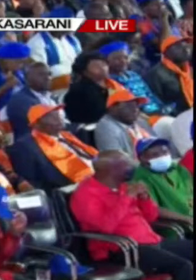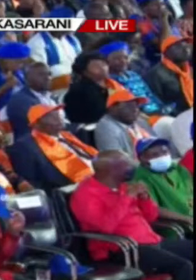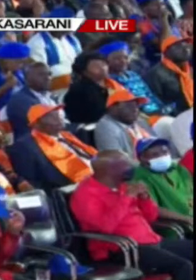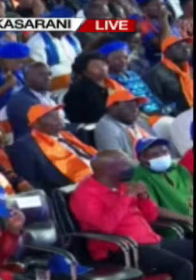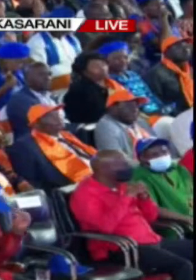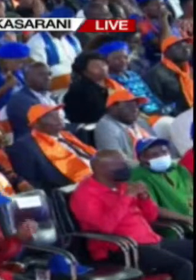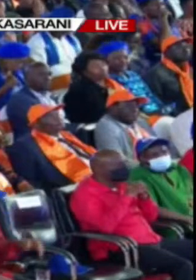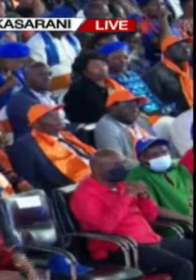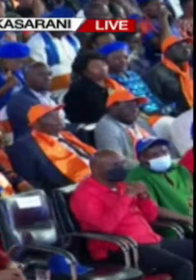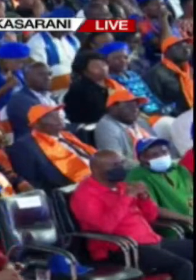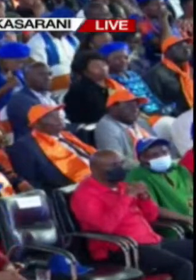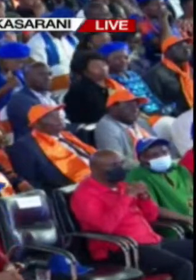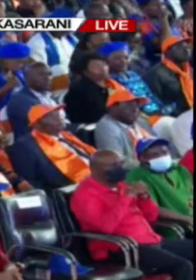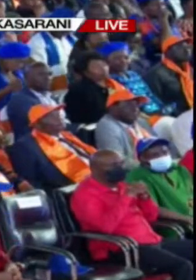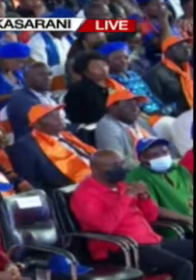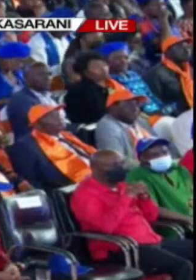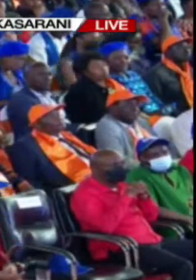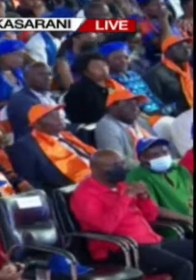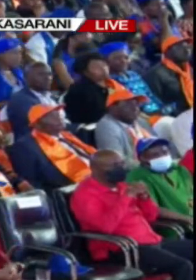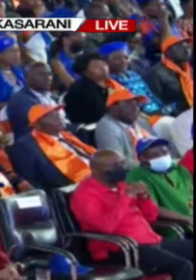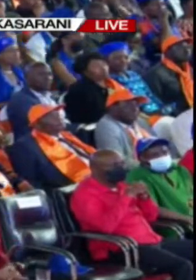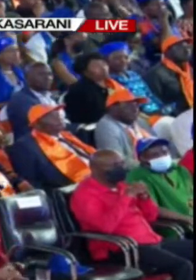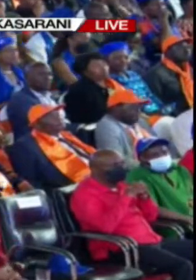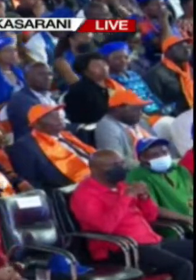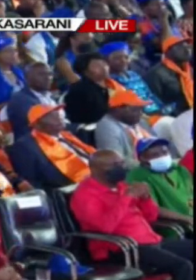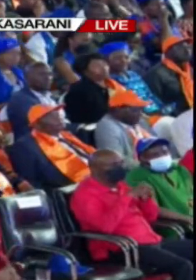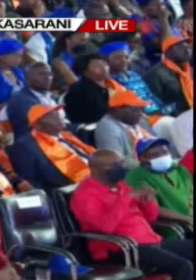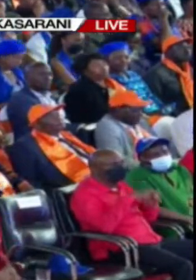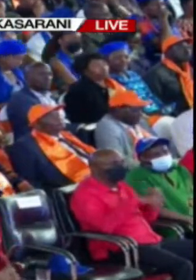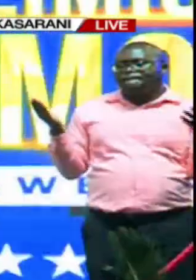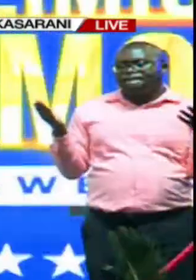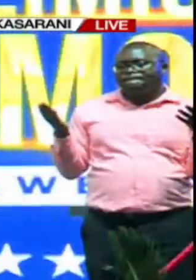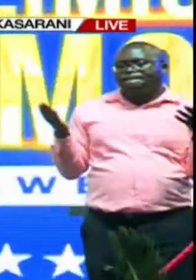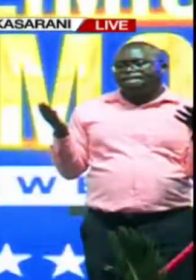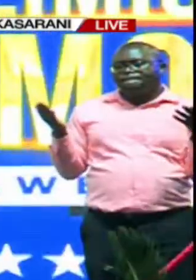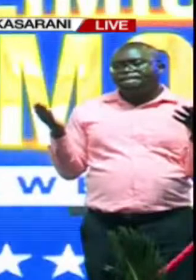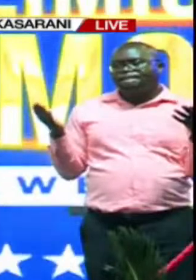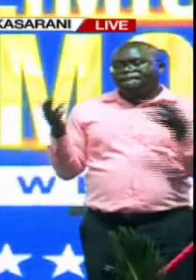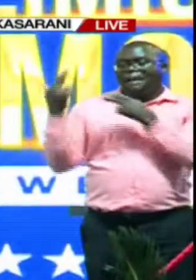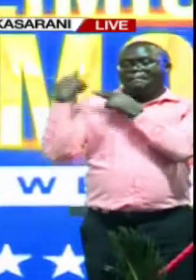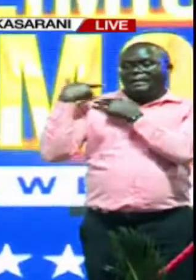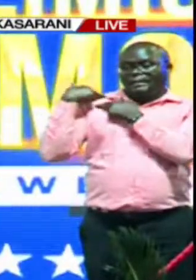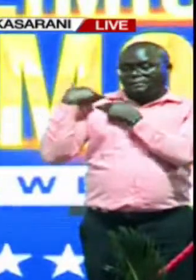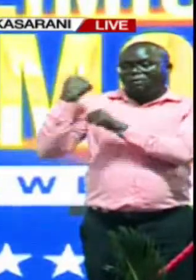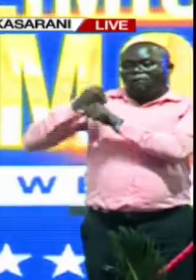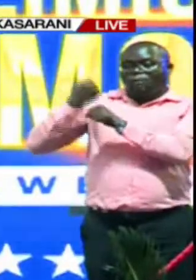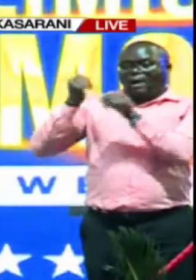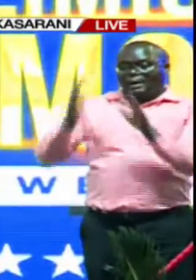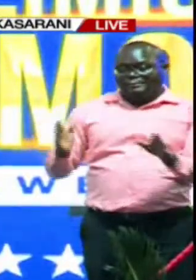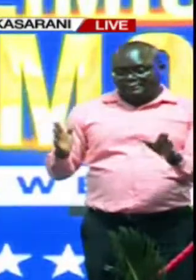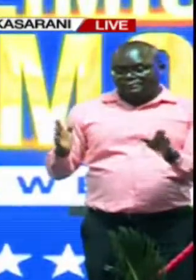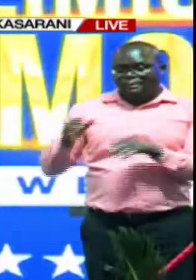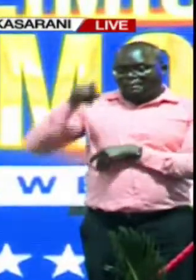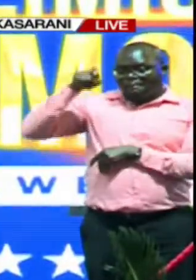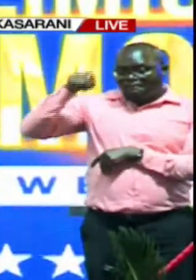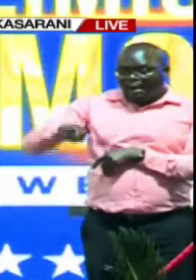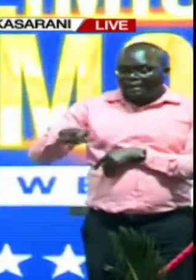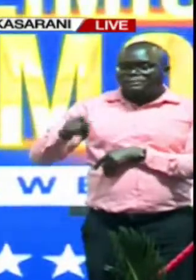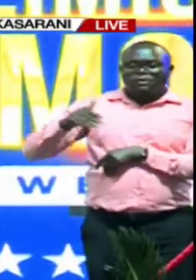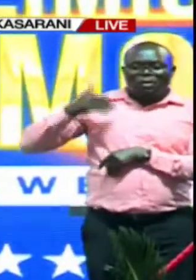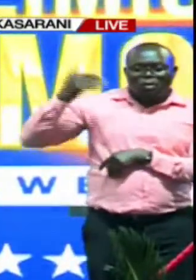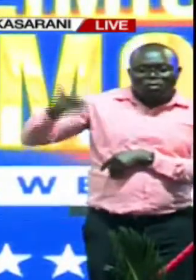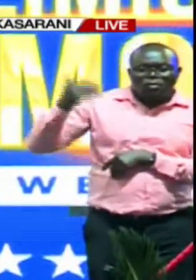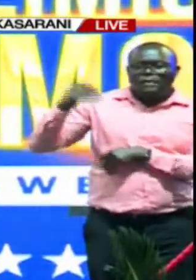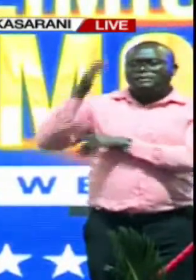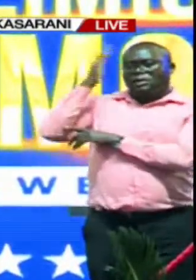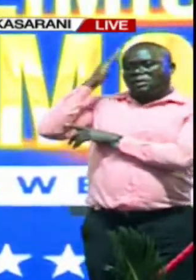pressure group who has a mandate of workers must always